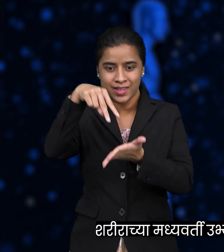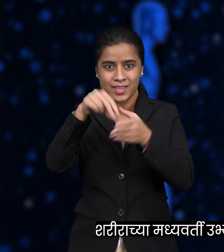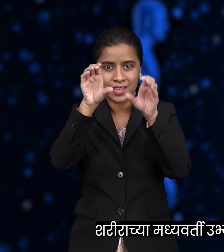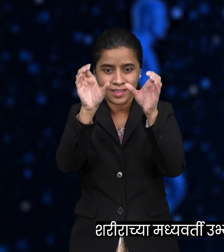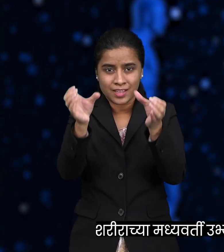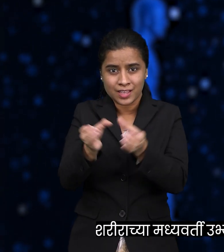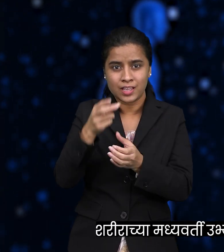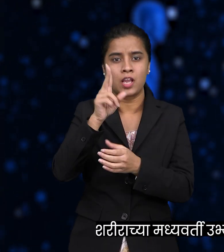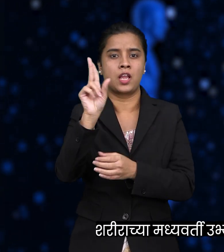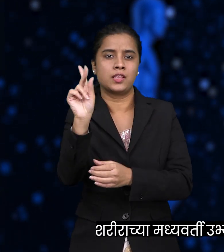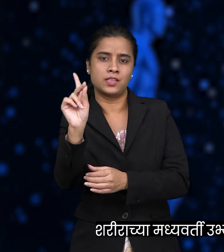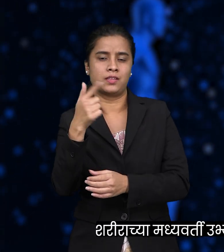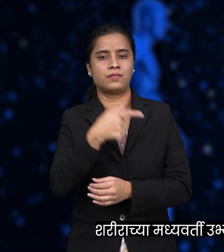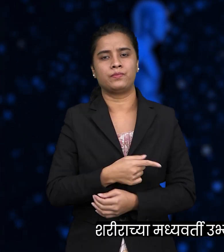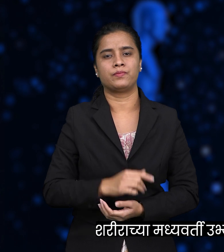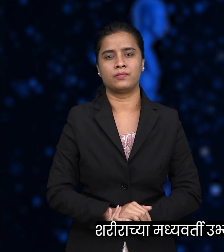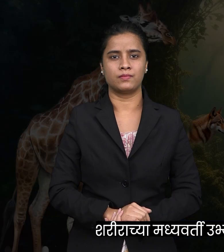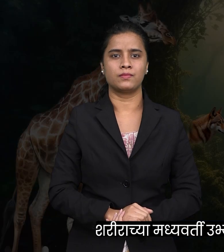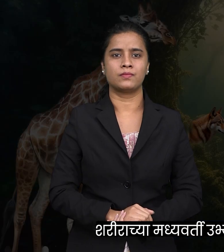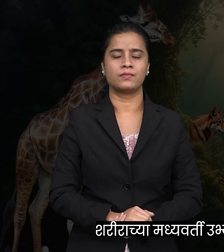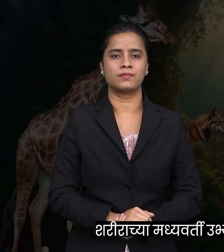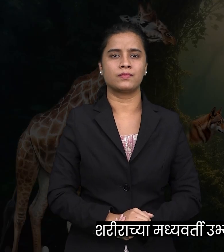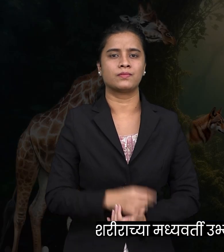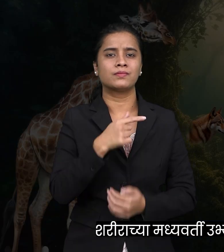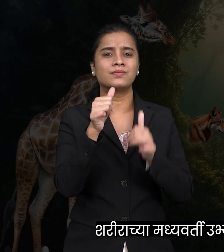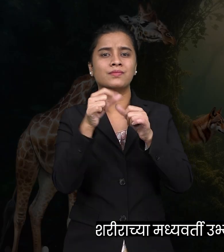अक्षाशी सममितीप्रमाणे संरेखित असतो.